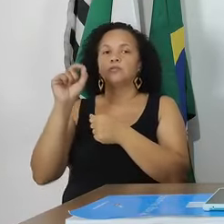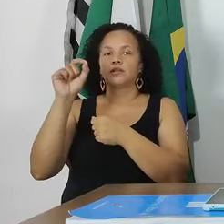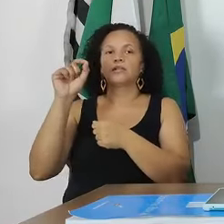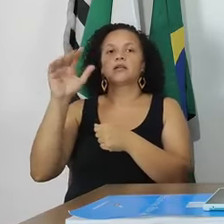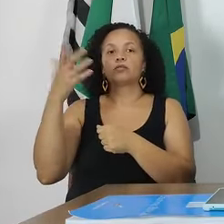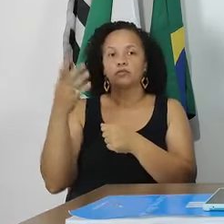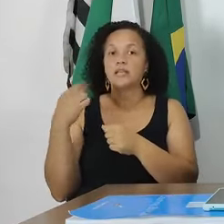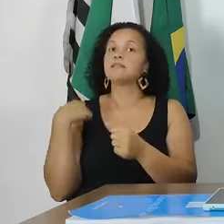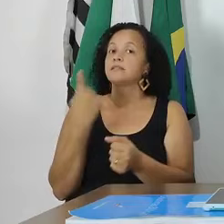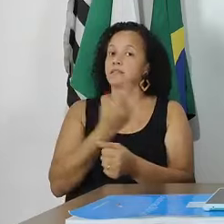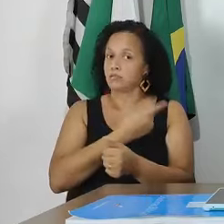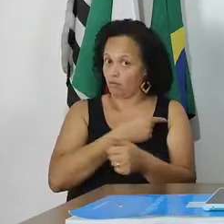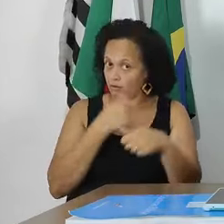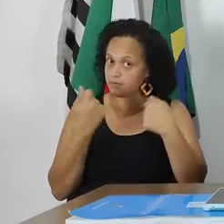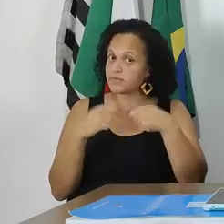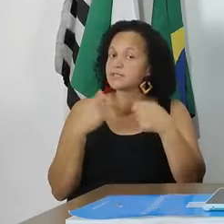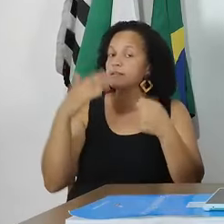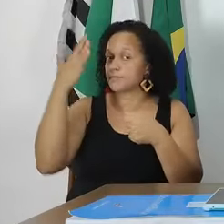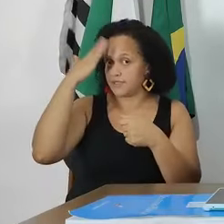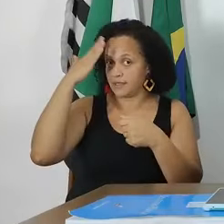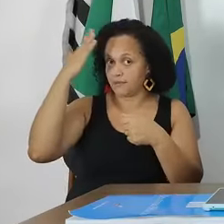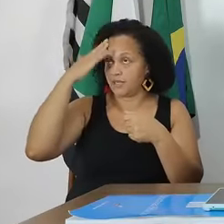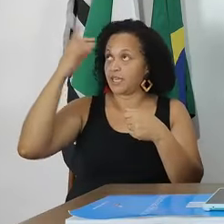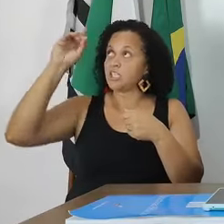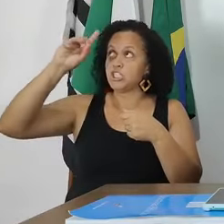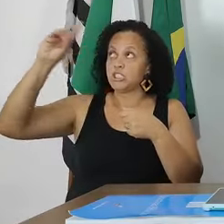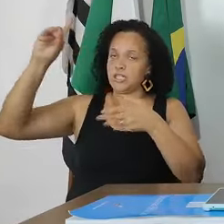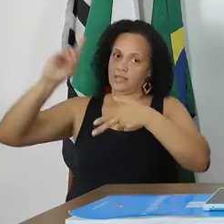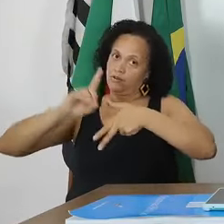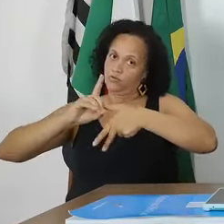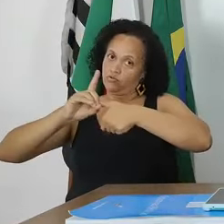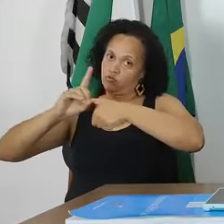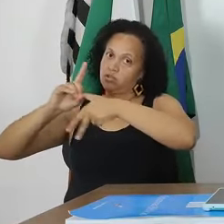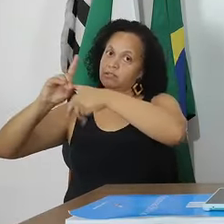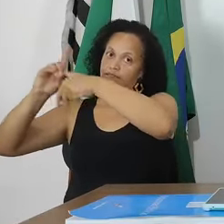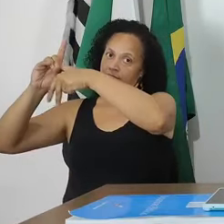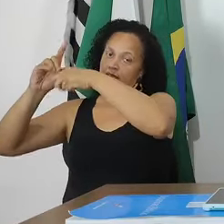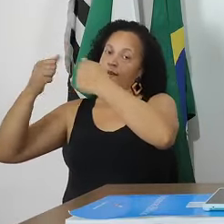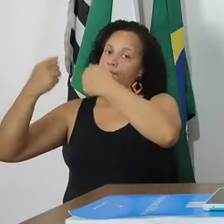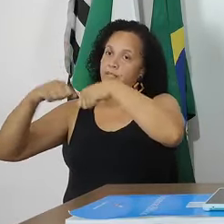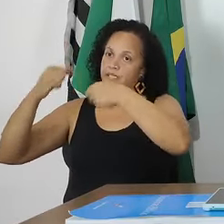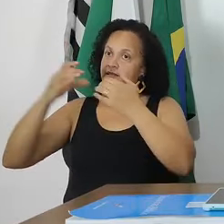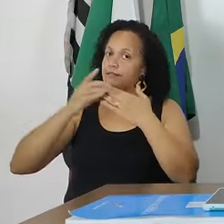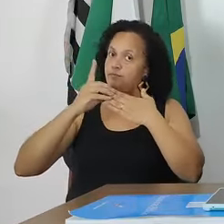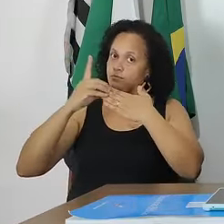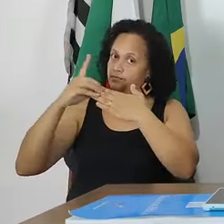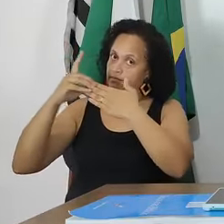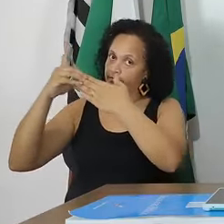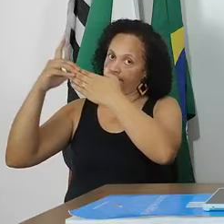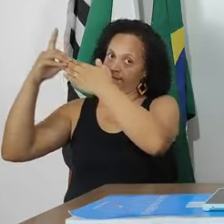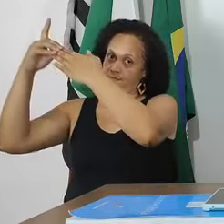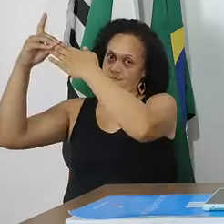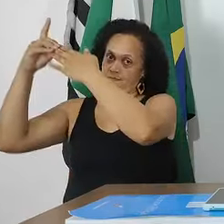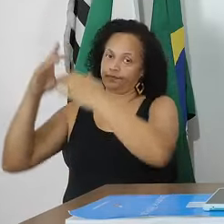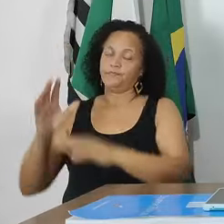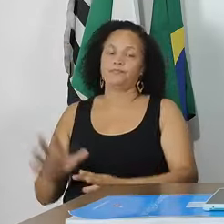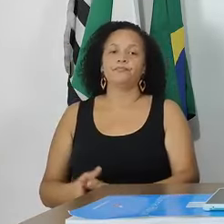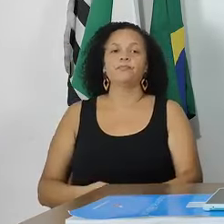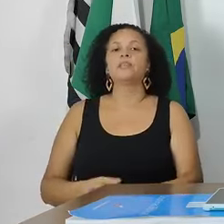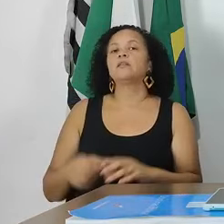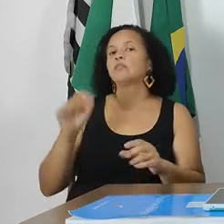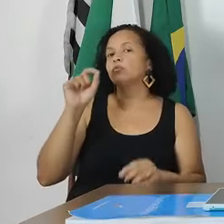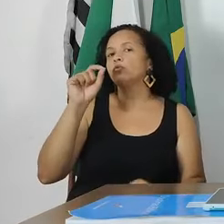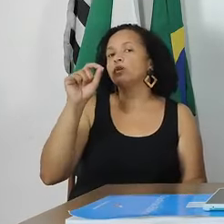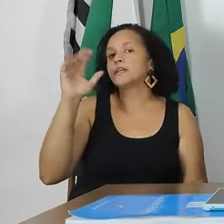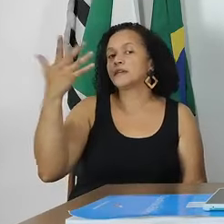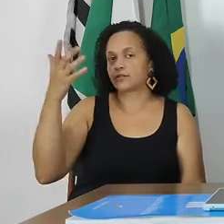nossa direção, olha o segredo, o mistério está aí. A direção vem de dentro, amém? E aí no